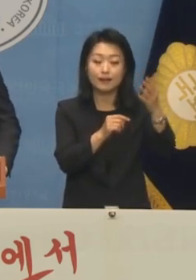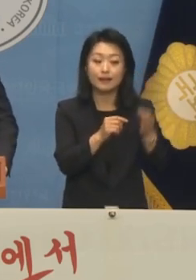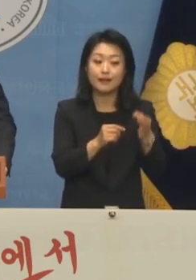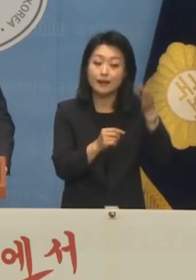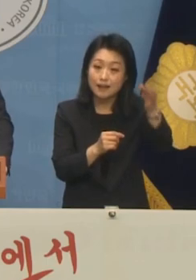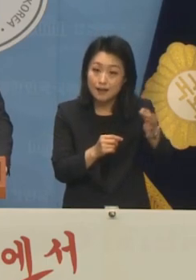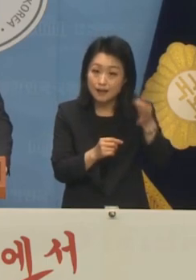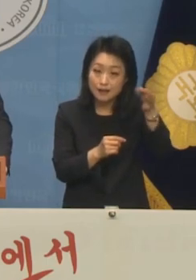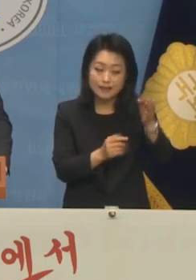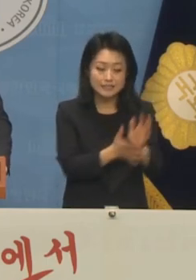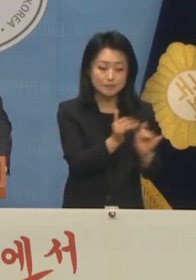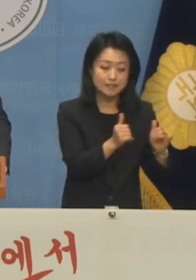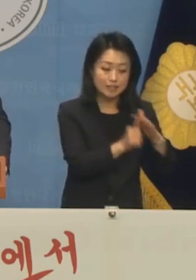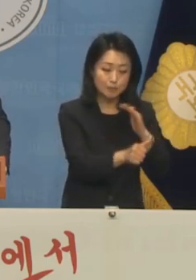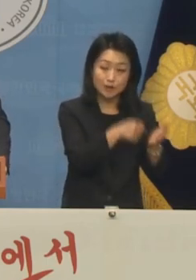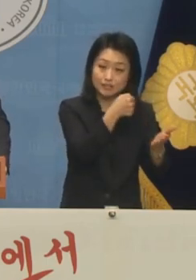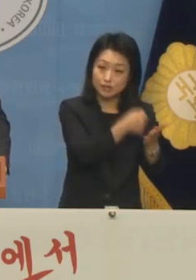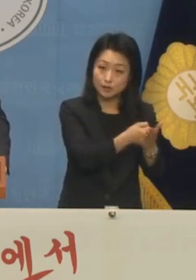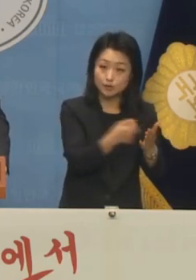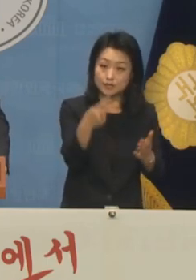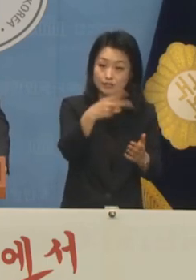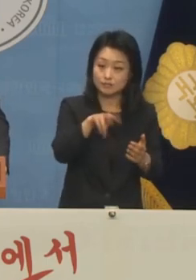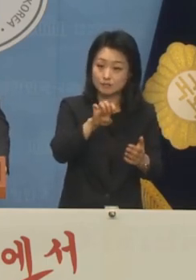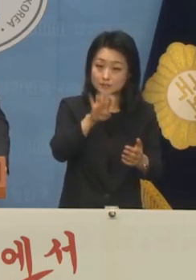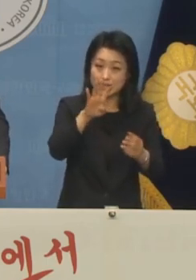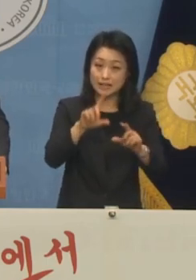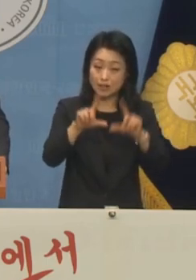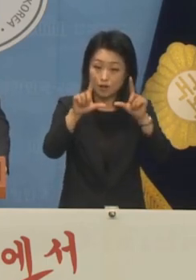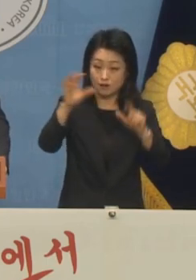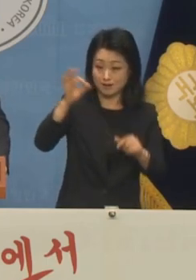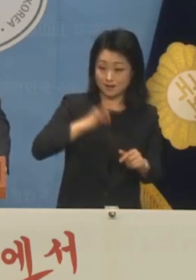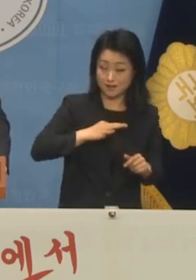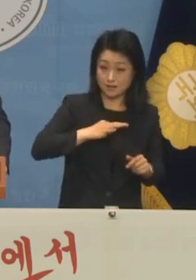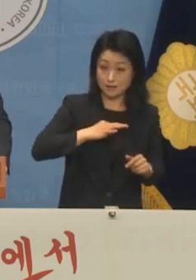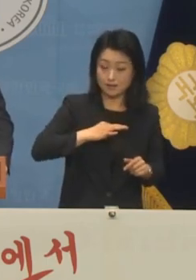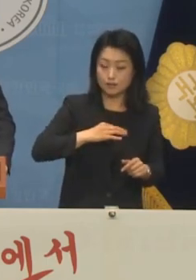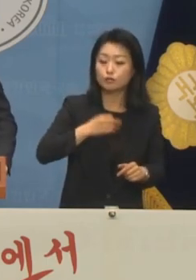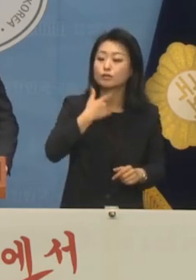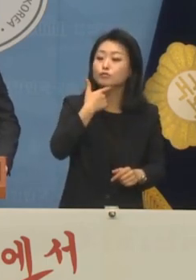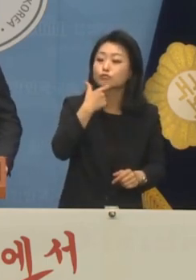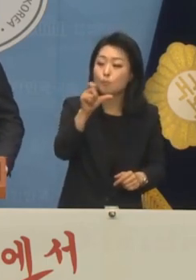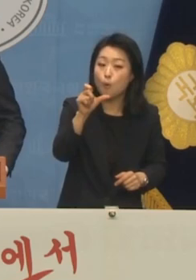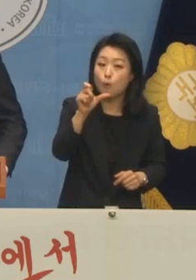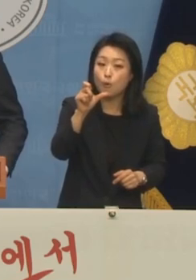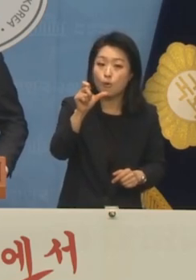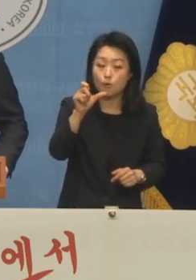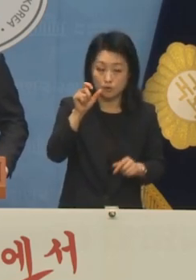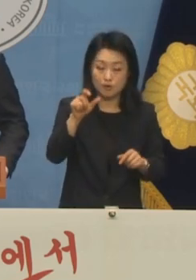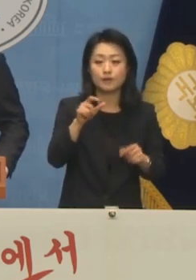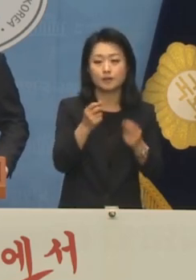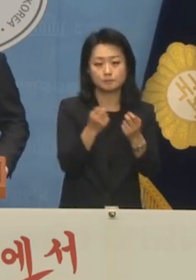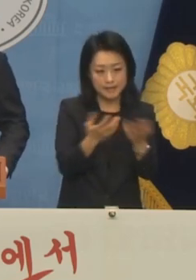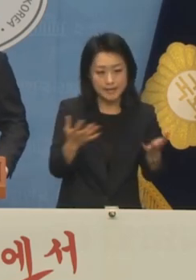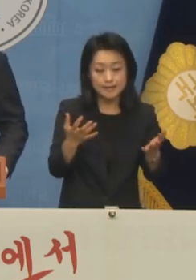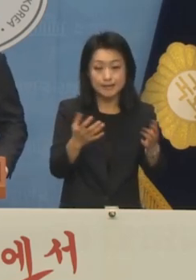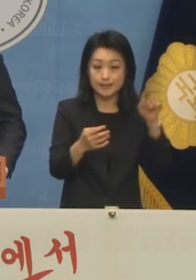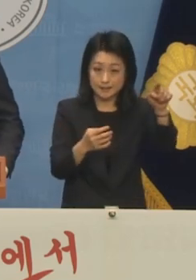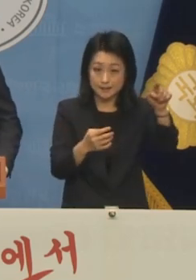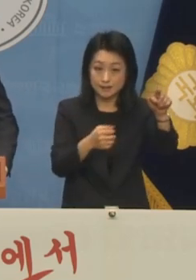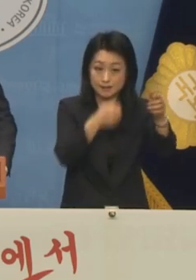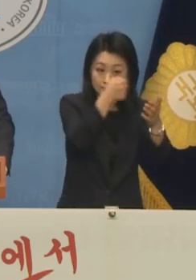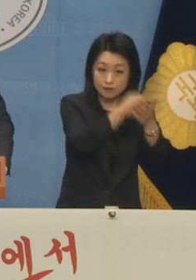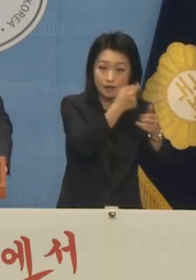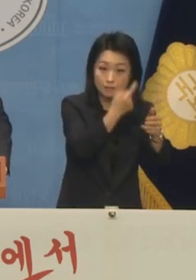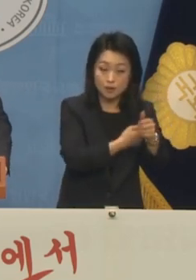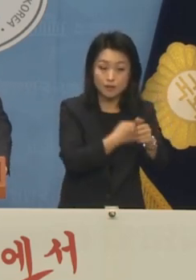결정사항이고 2033년 연금 수급 연령이 65세로 늘어나는 상황에서는 불가피한 선택입니다.